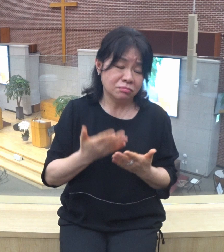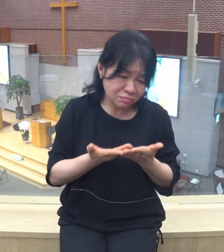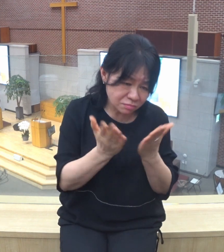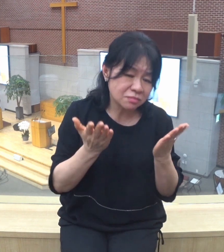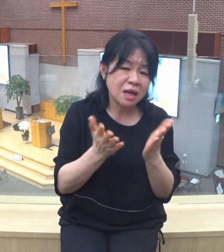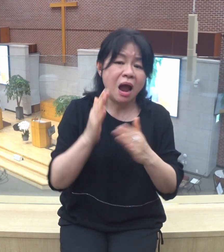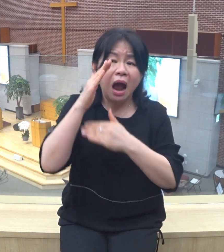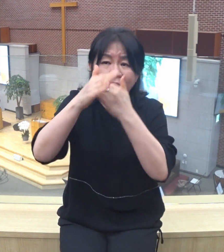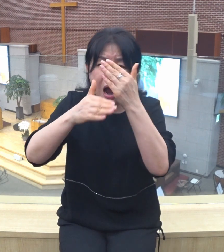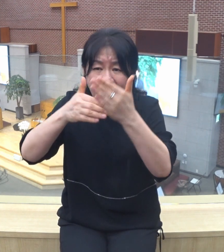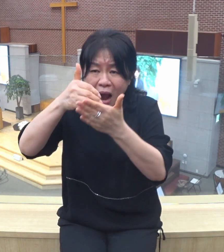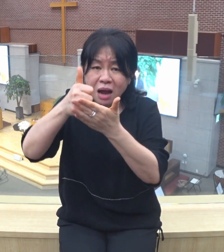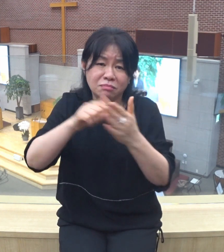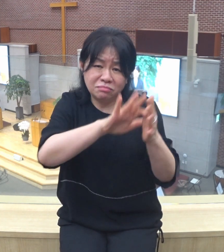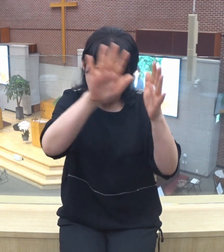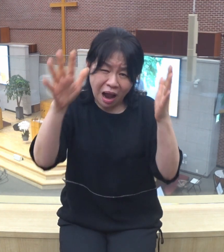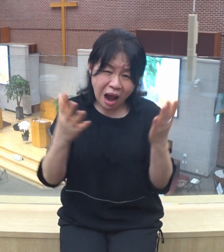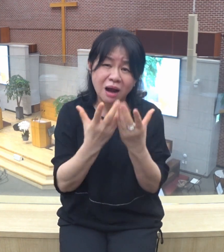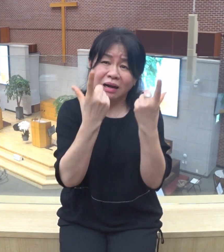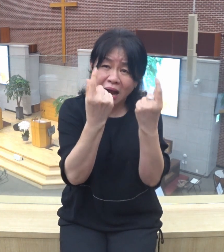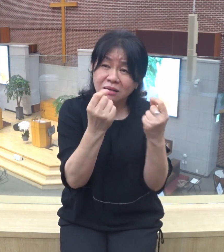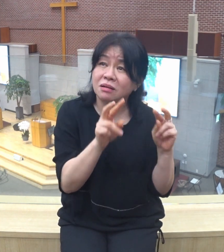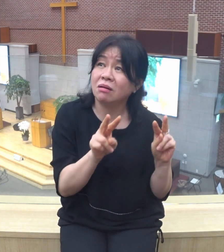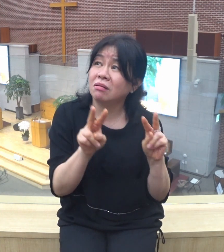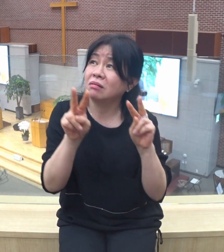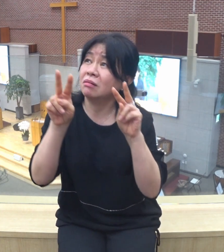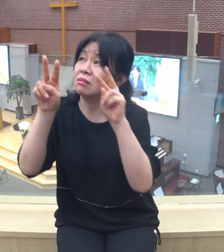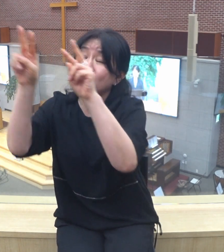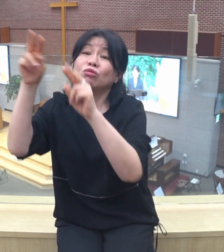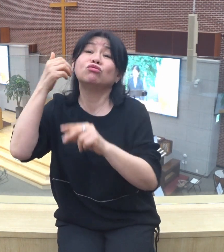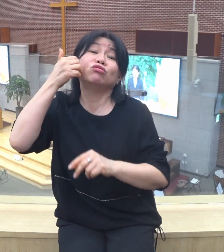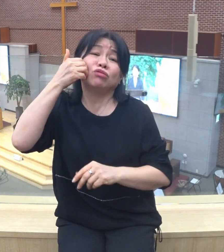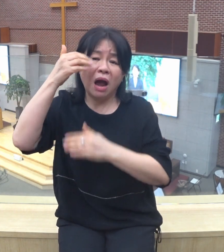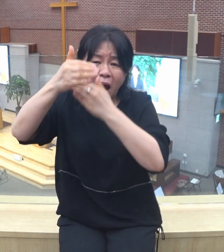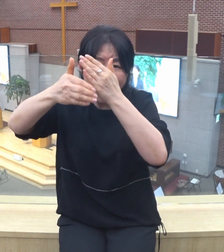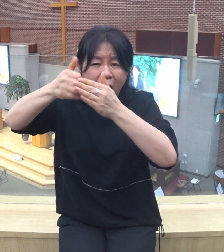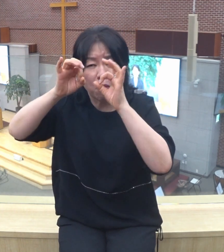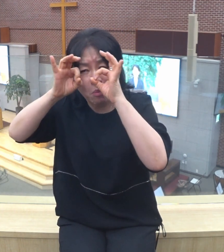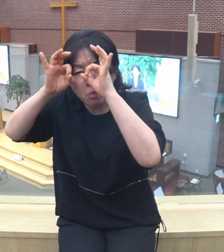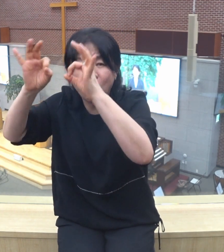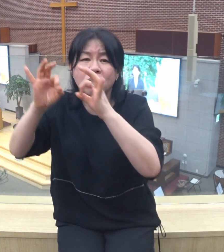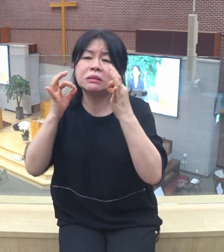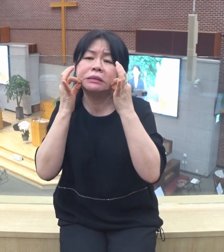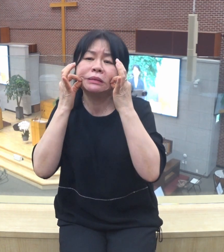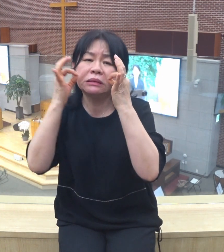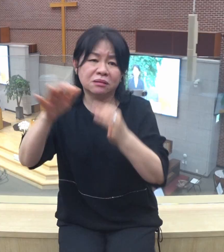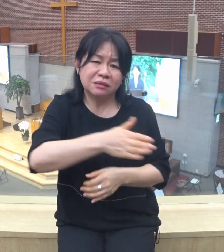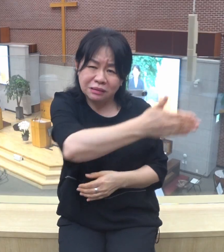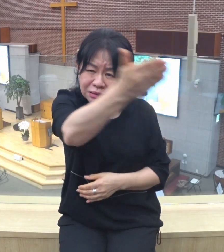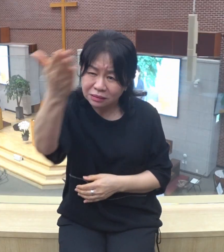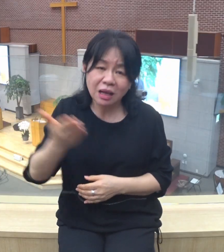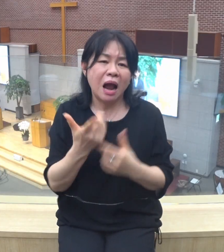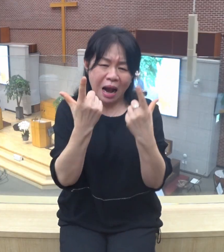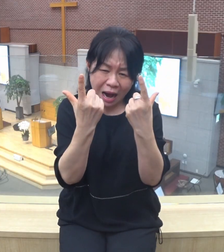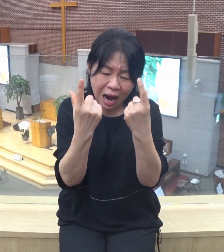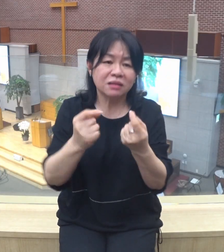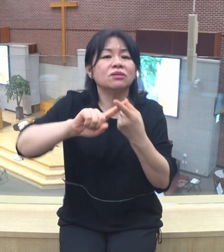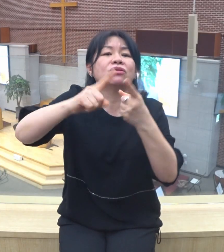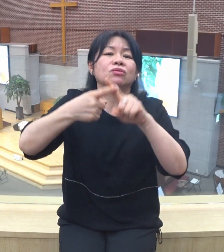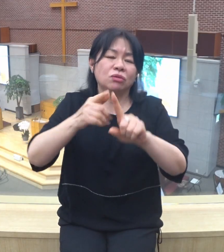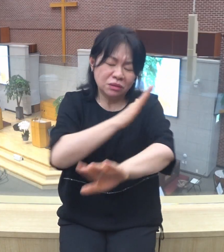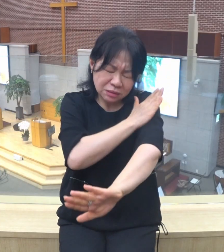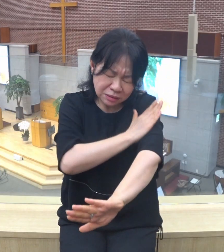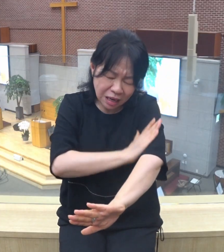세상이 하나님을 보도록 우리는 지어진 피조물 드립니다. 하나님의 영광을 위해 살아가는 저와